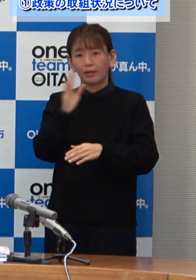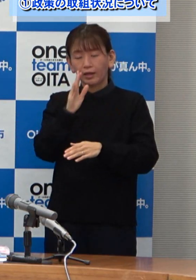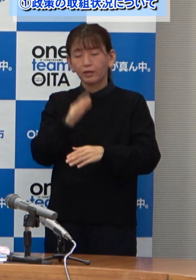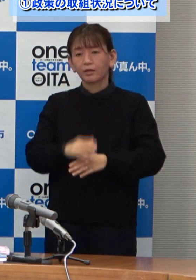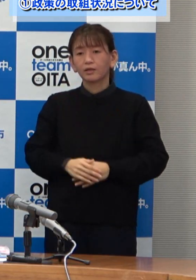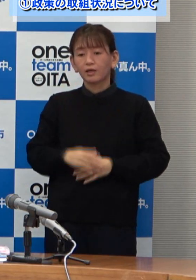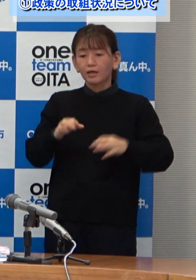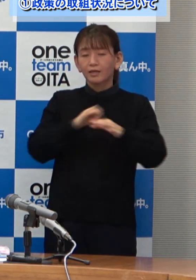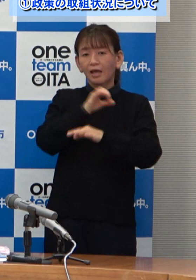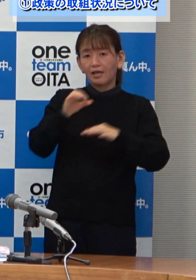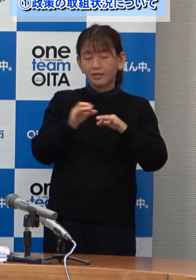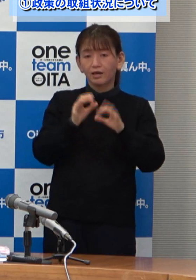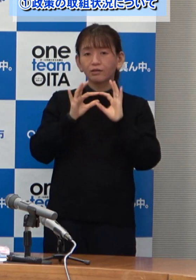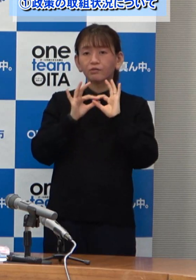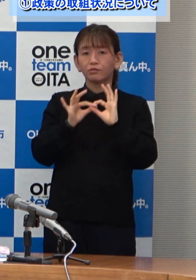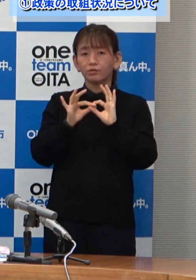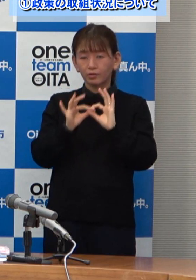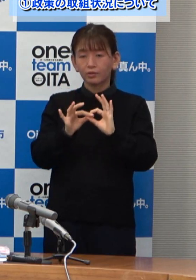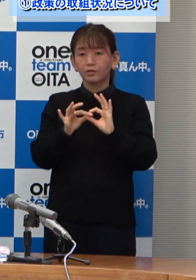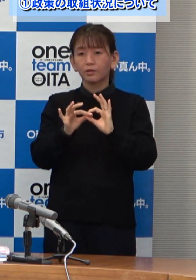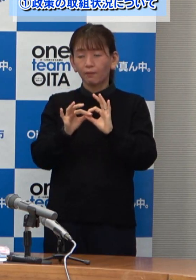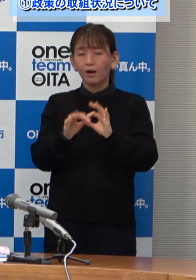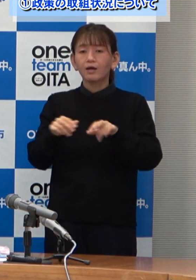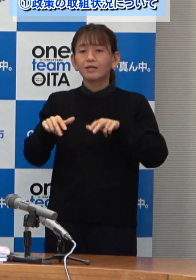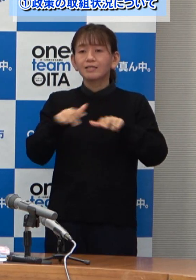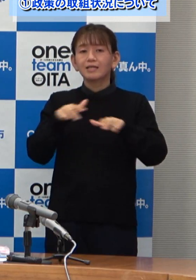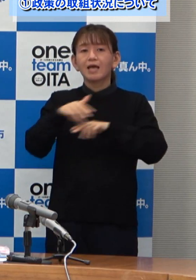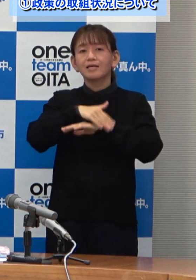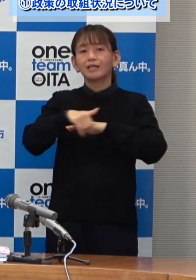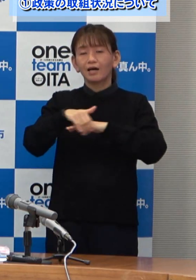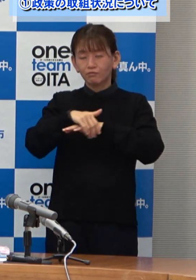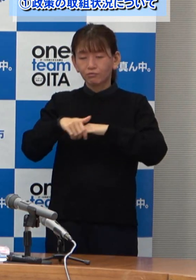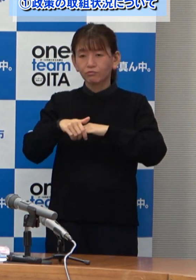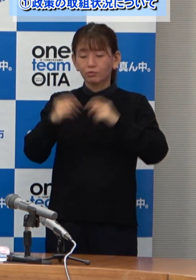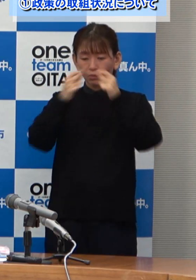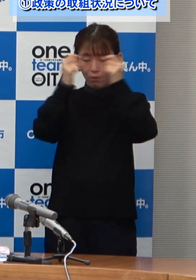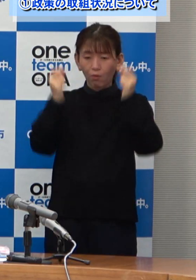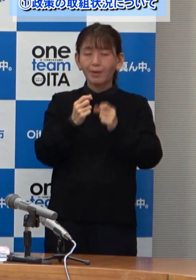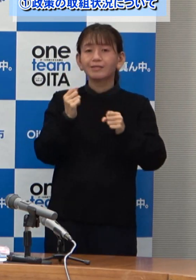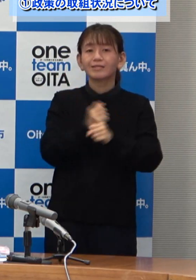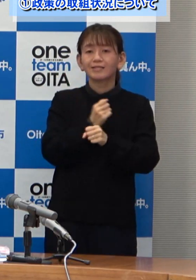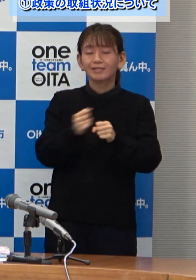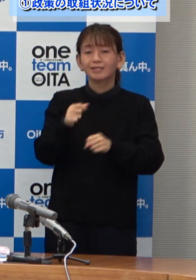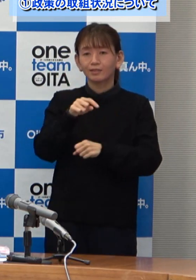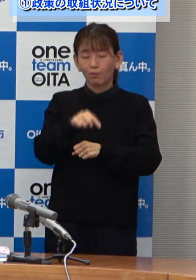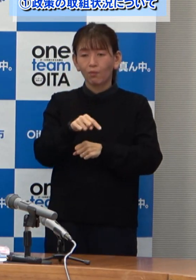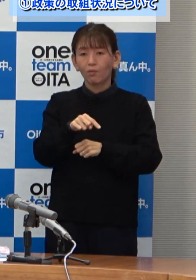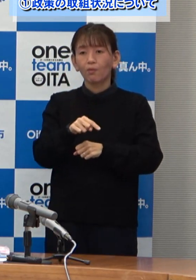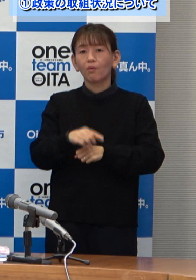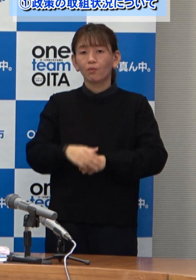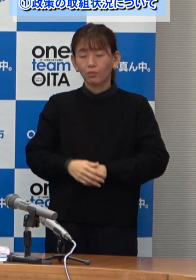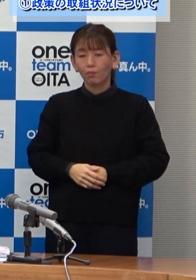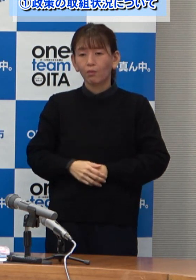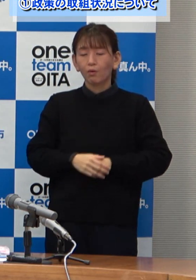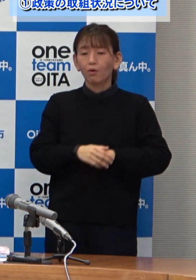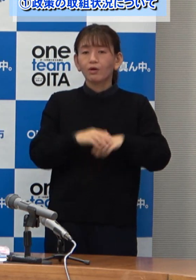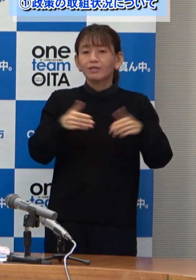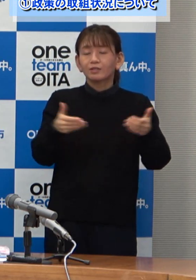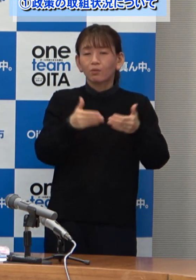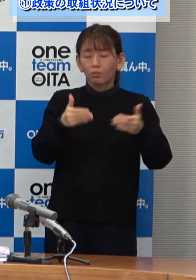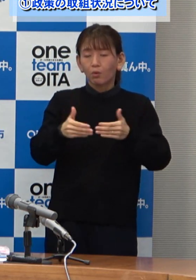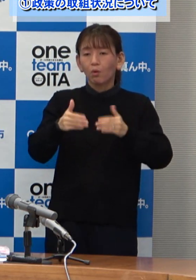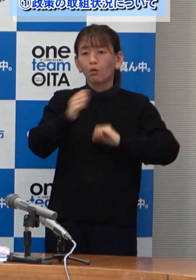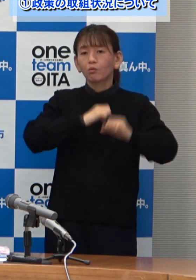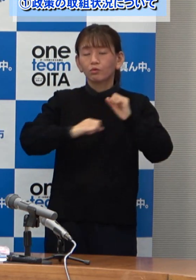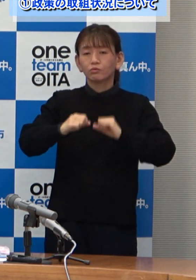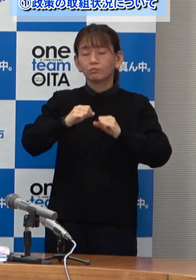つきましてはえ政策主な個別事業で事業概要取り組み状況という風に書い